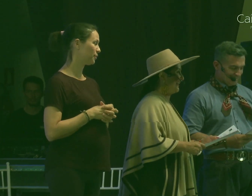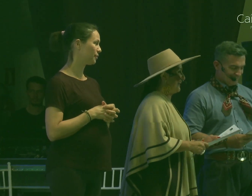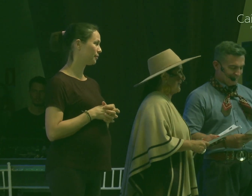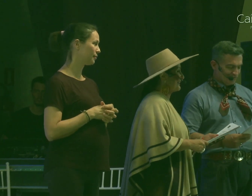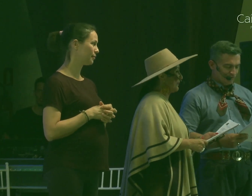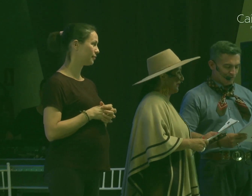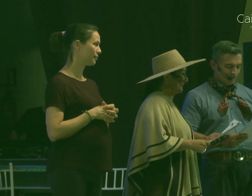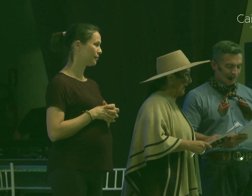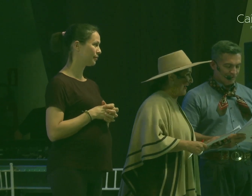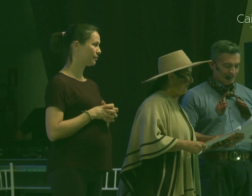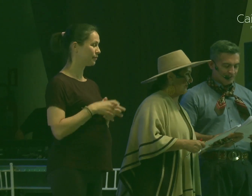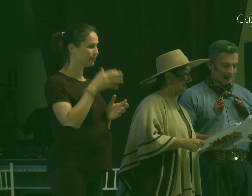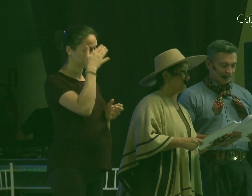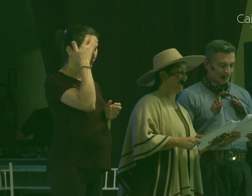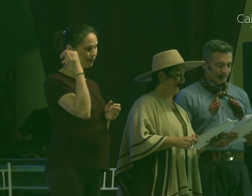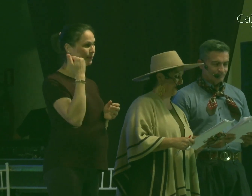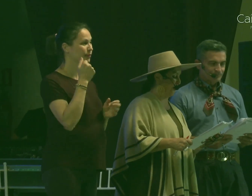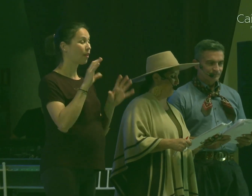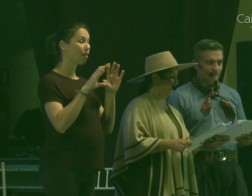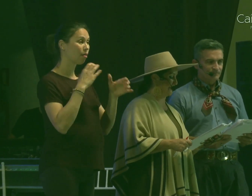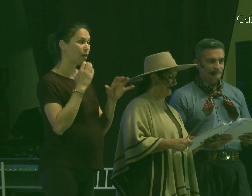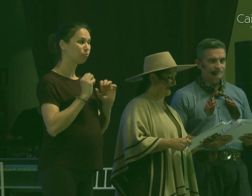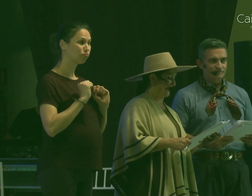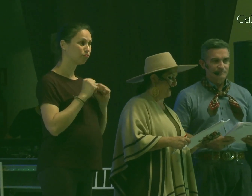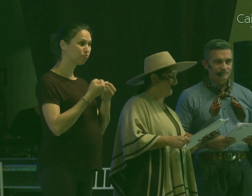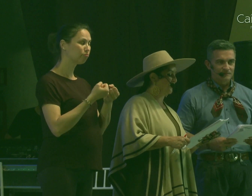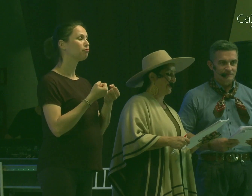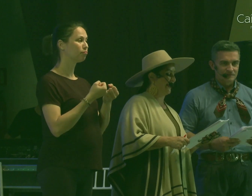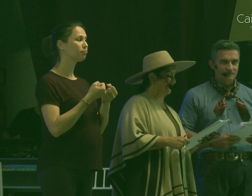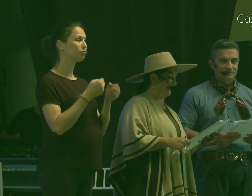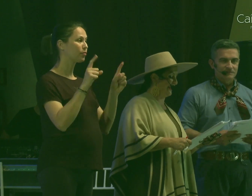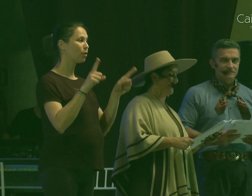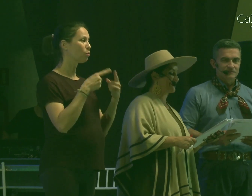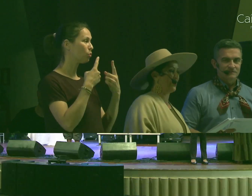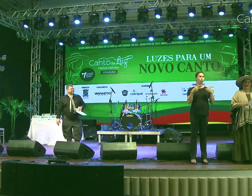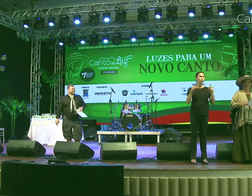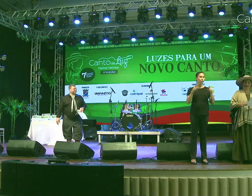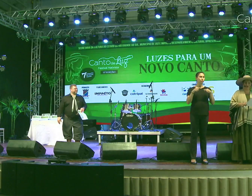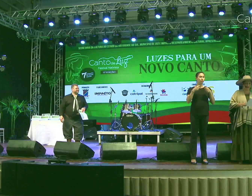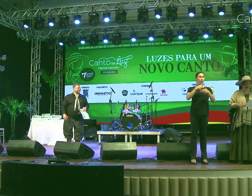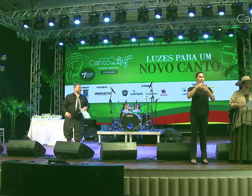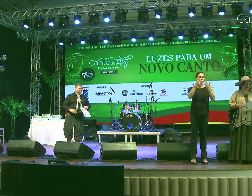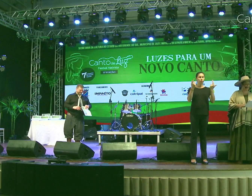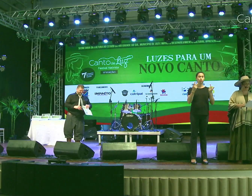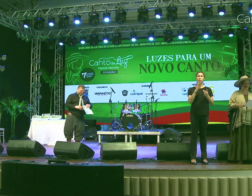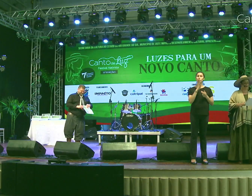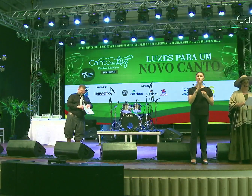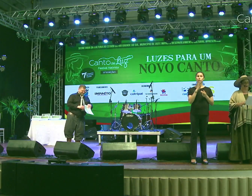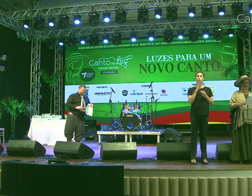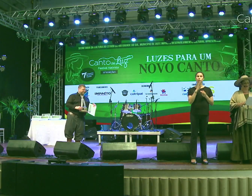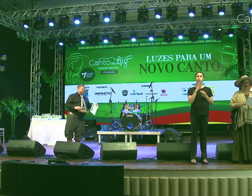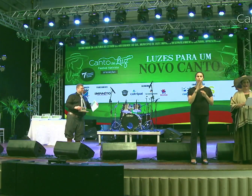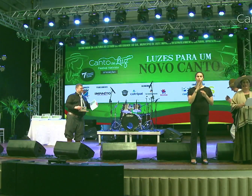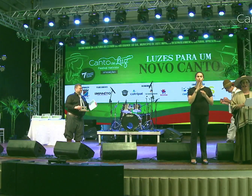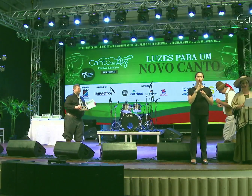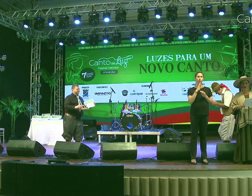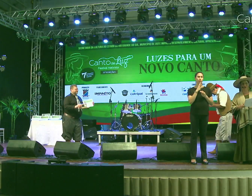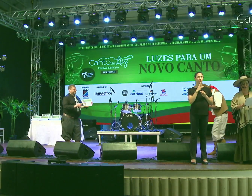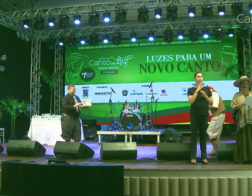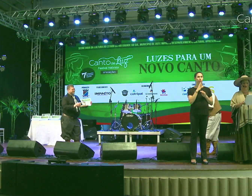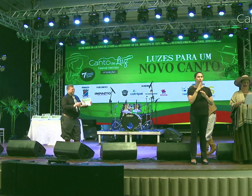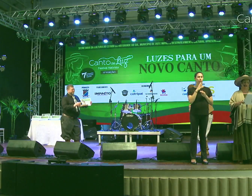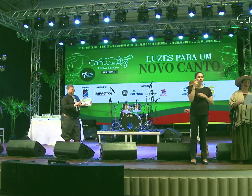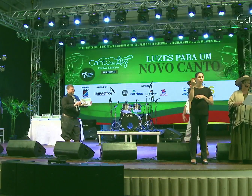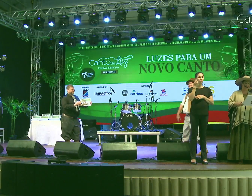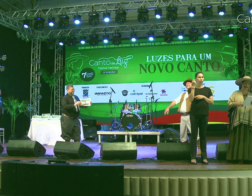que interpretaram, que defenderam a composição Etnias, reconhecendo o Rio Grande, com letra do Pedro Júnior da Fontoura,